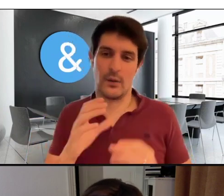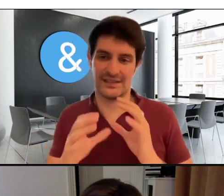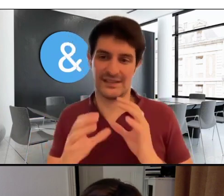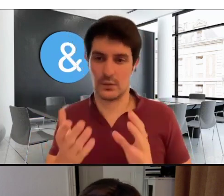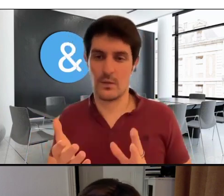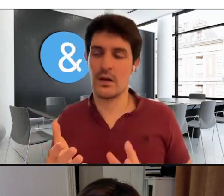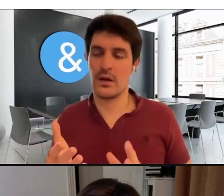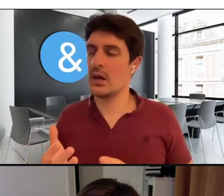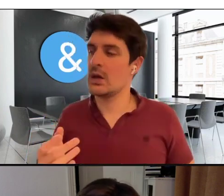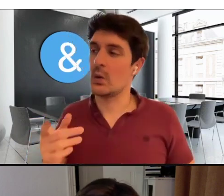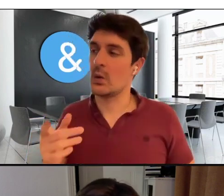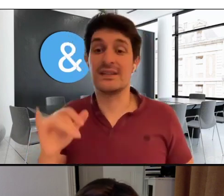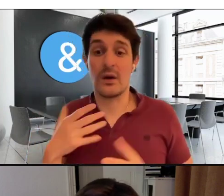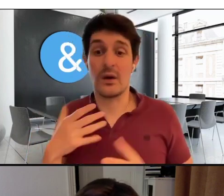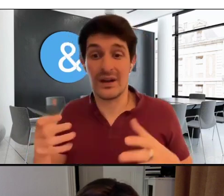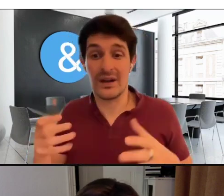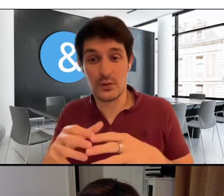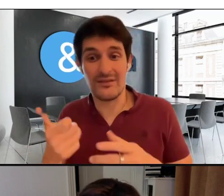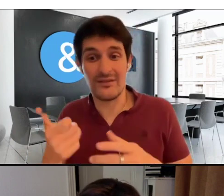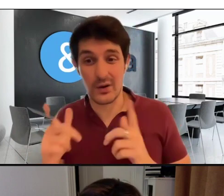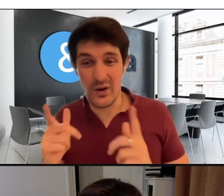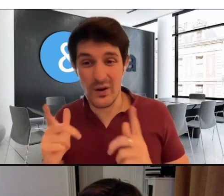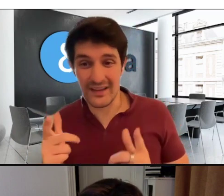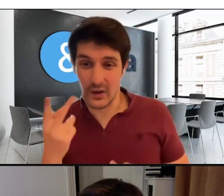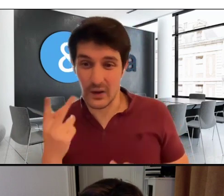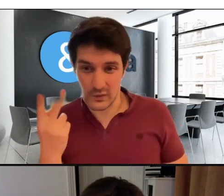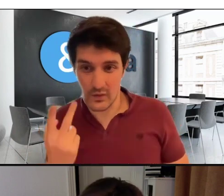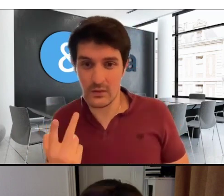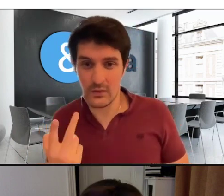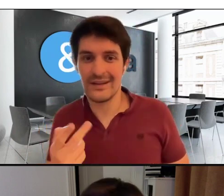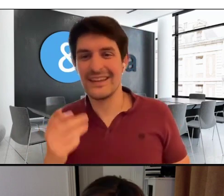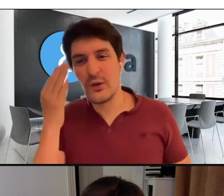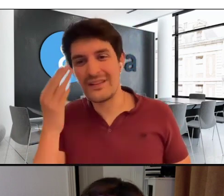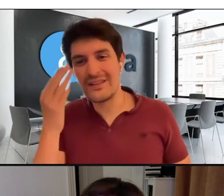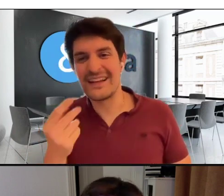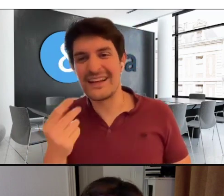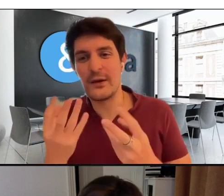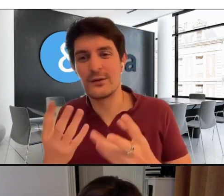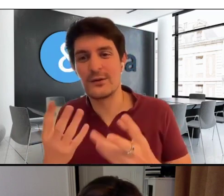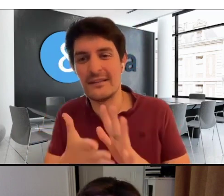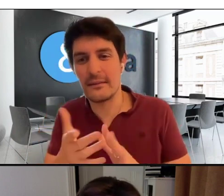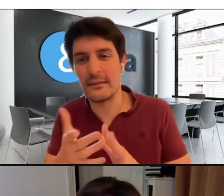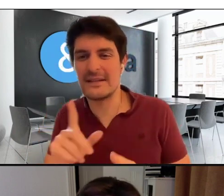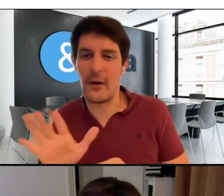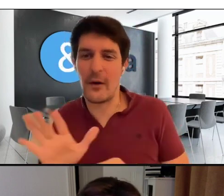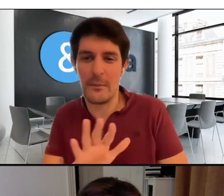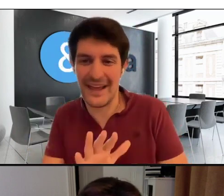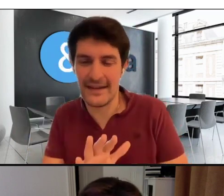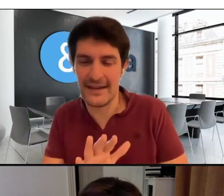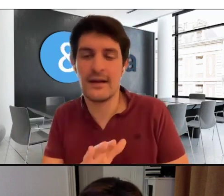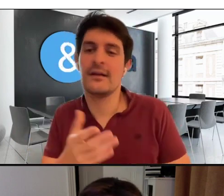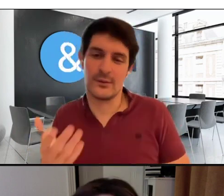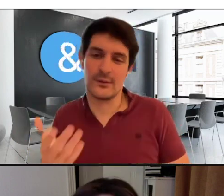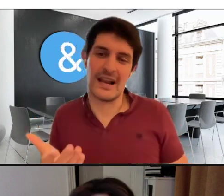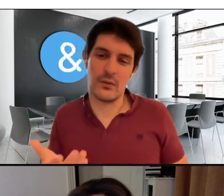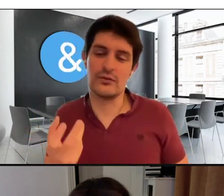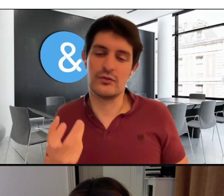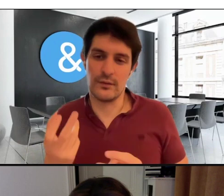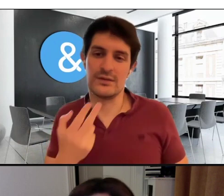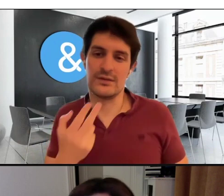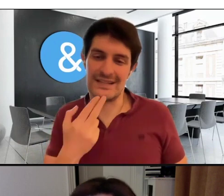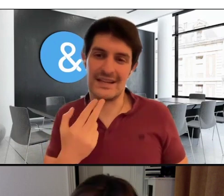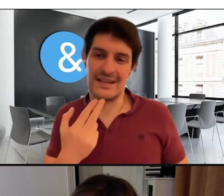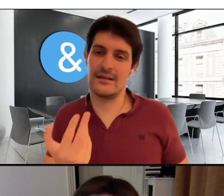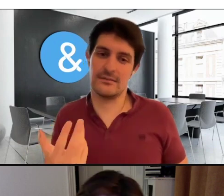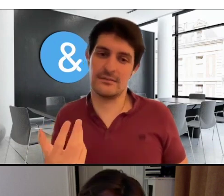conversation. Donc, si tu as une réunion avec un collègue qui est entendant, tu connais quelques signes, mais c'est pas complet. C'est là où tu peux